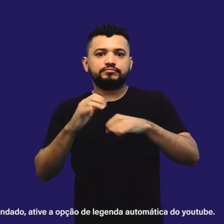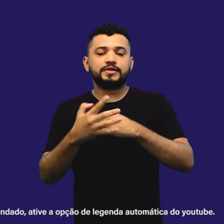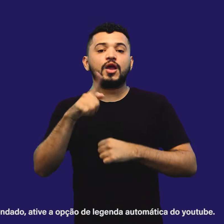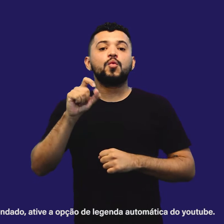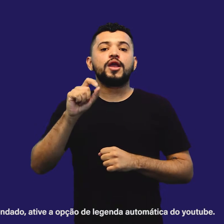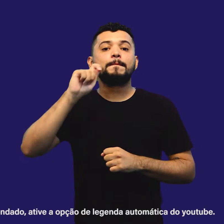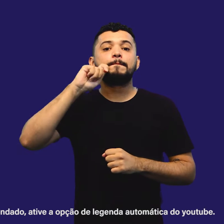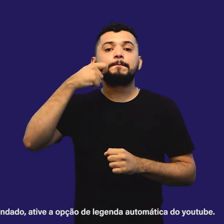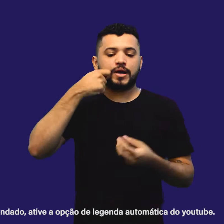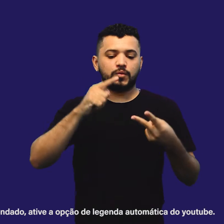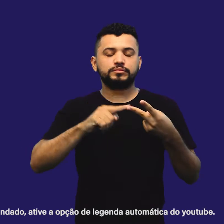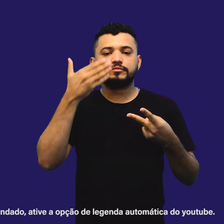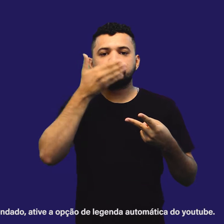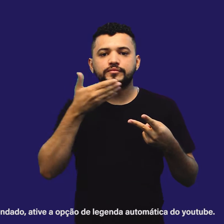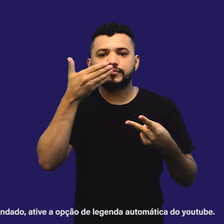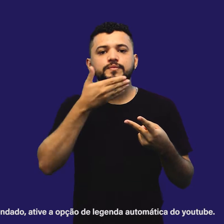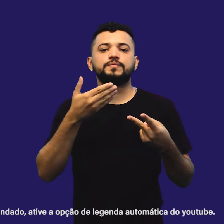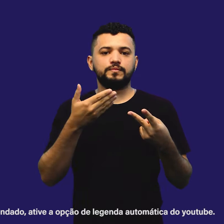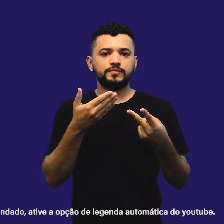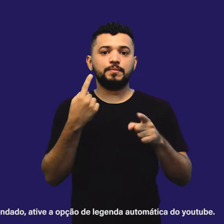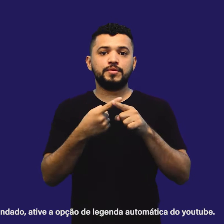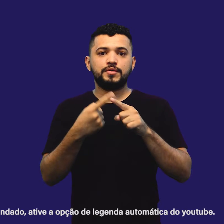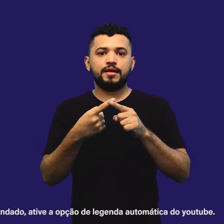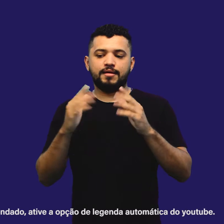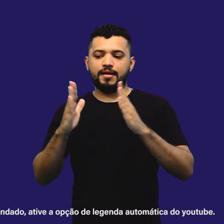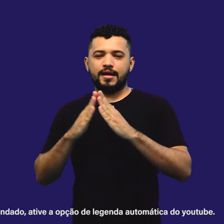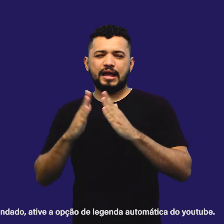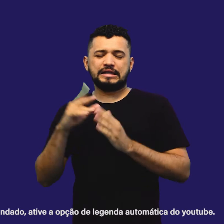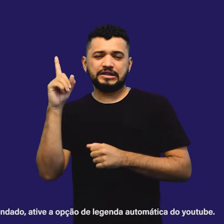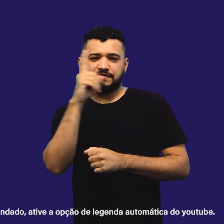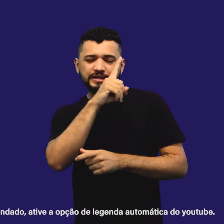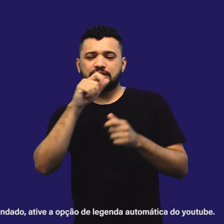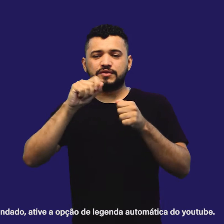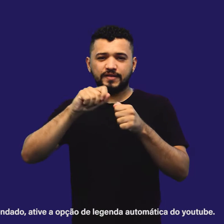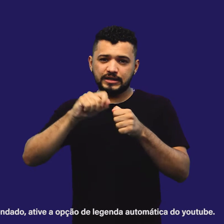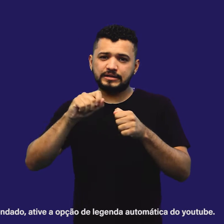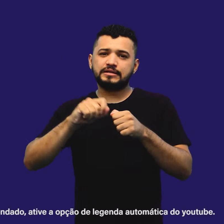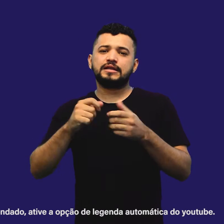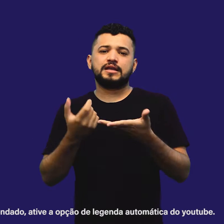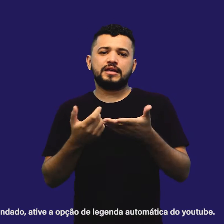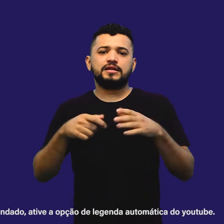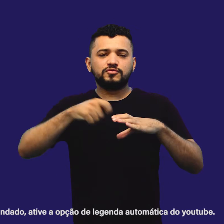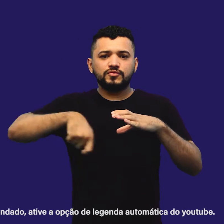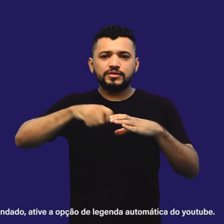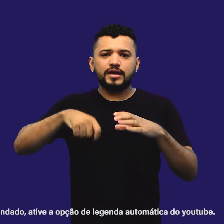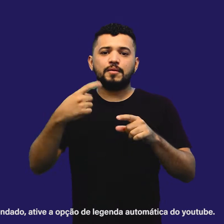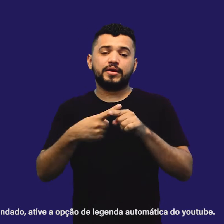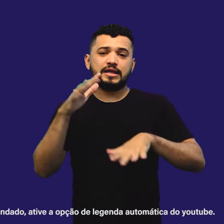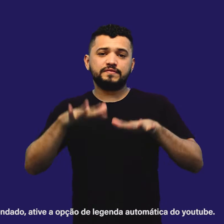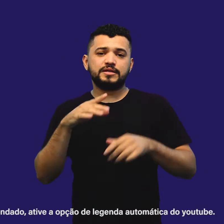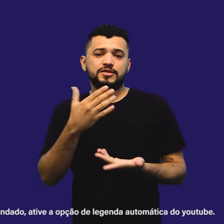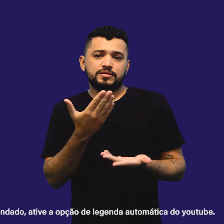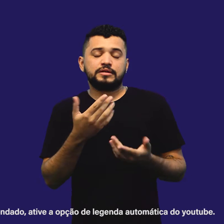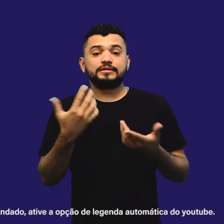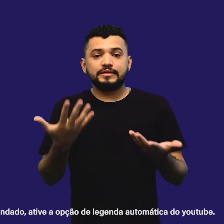pães e doce. Né? Ao estar em casa é uma coisa mais trabalhosa de ser feita do que uma comida, né? Então as pessoas